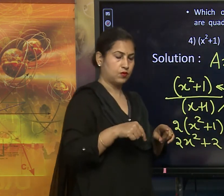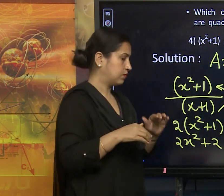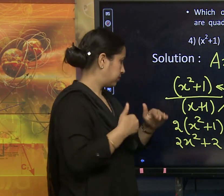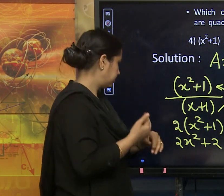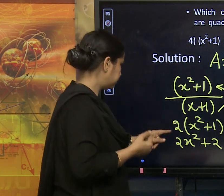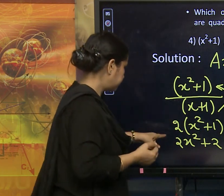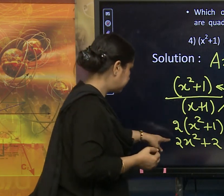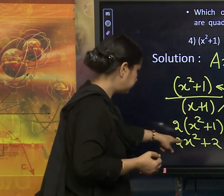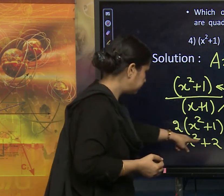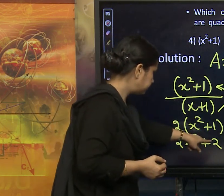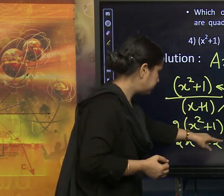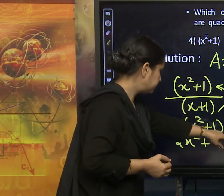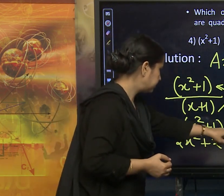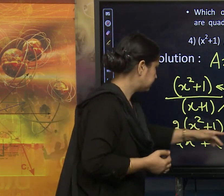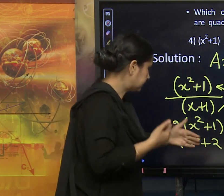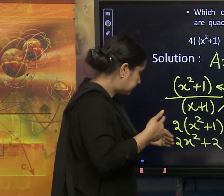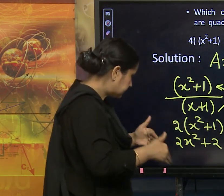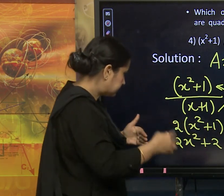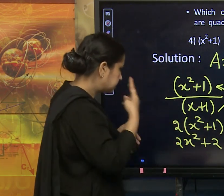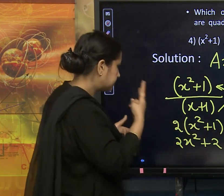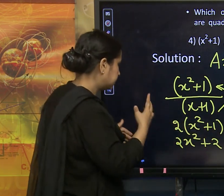अब हमें इसको आगे हल करना है।